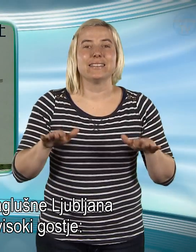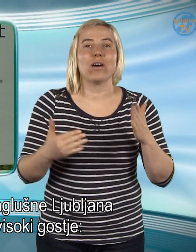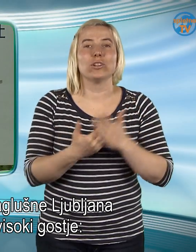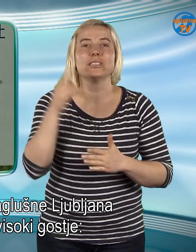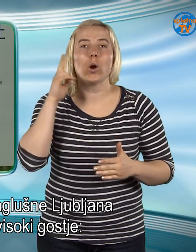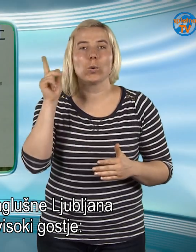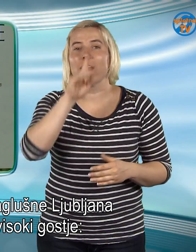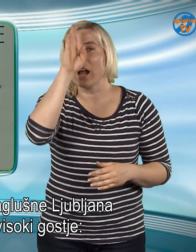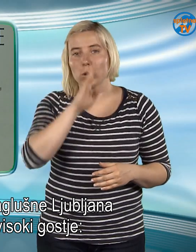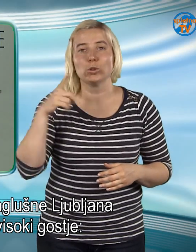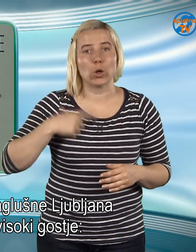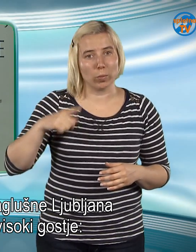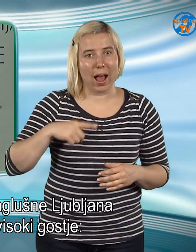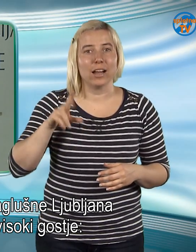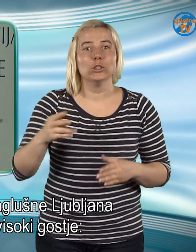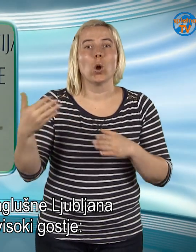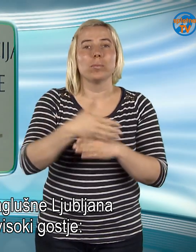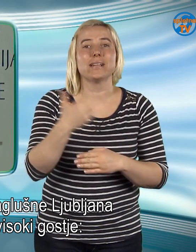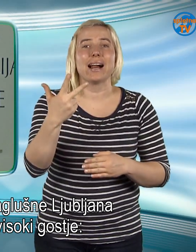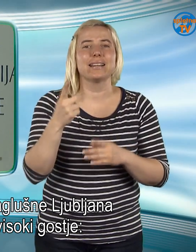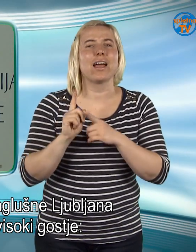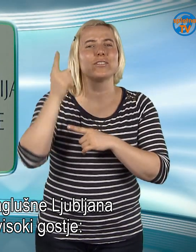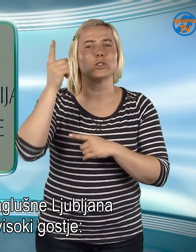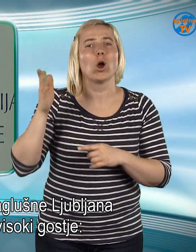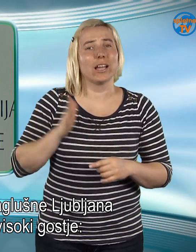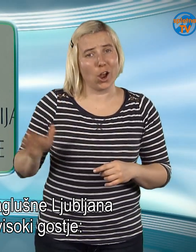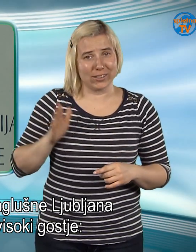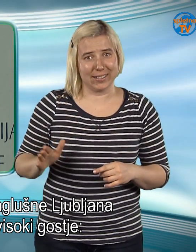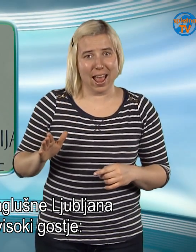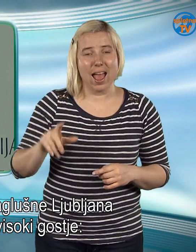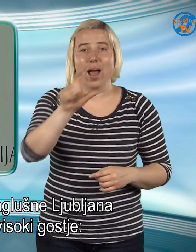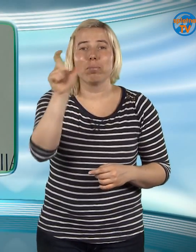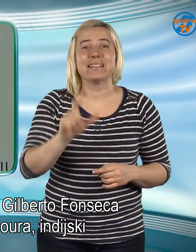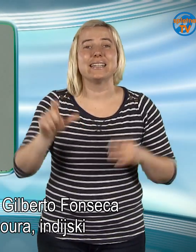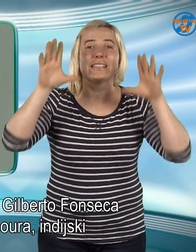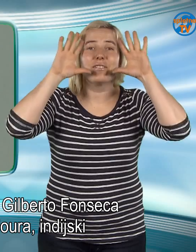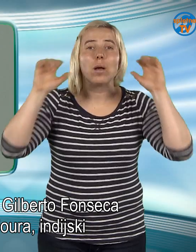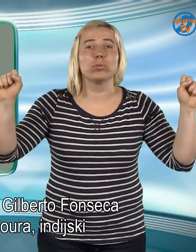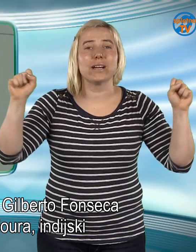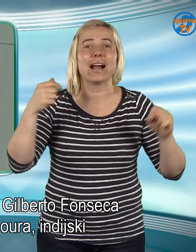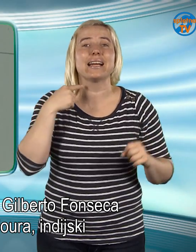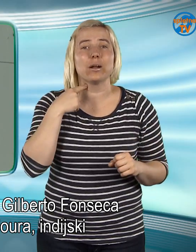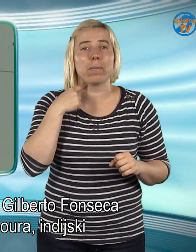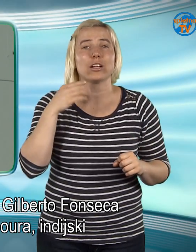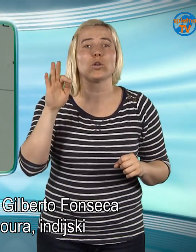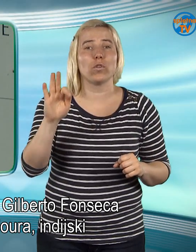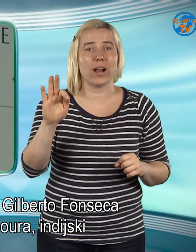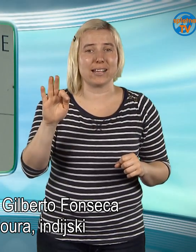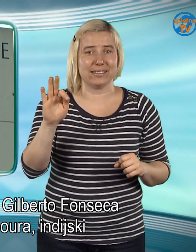Zavod za gluhe in naglušne Ljubljana so obiskali trije visoki gostje. Brazilski veleposlanik Gilberto